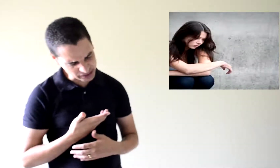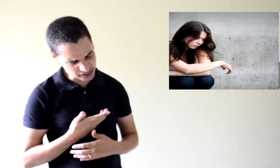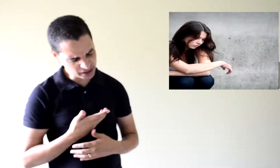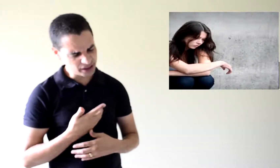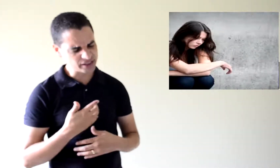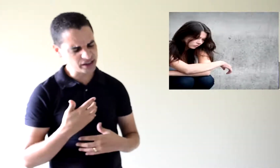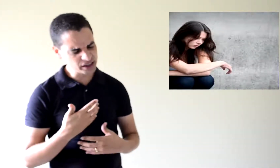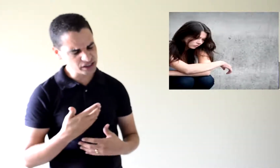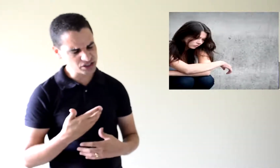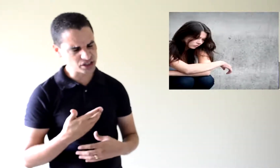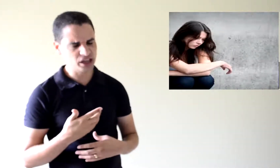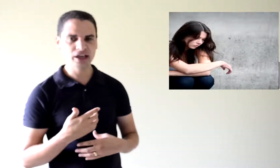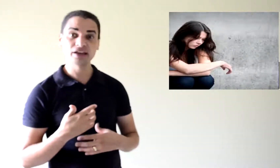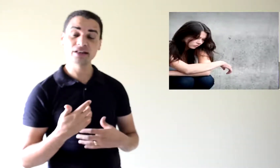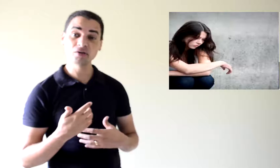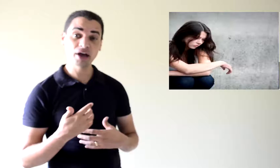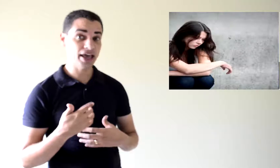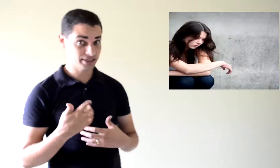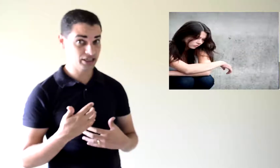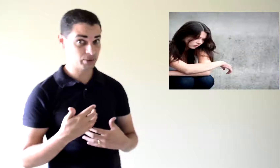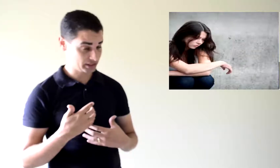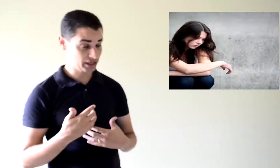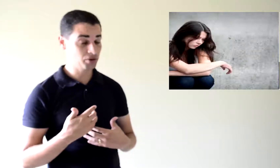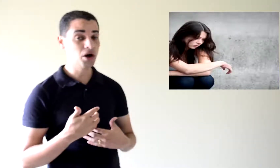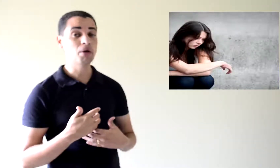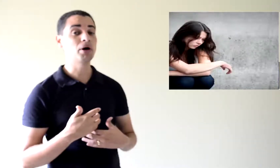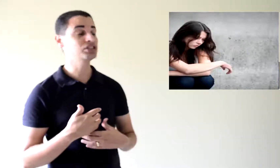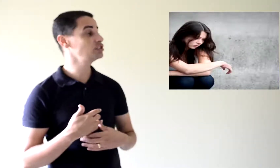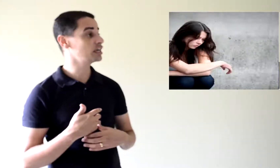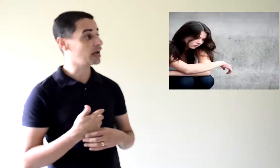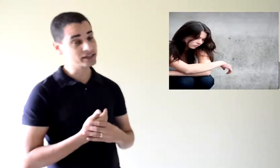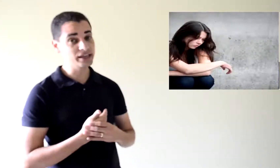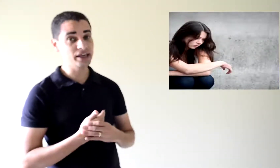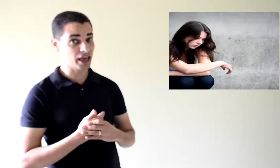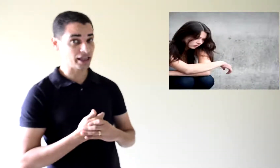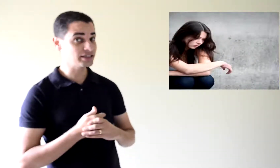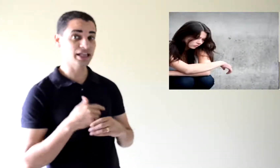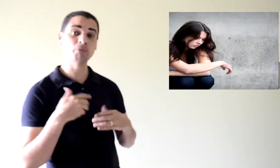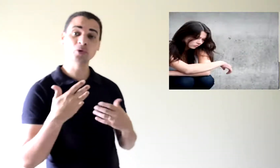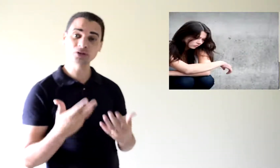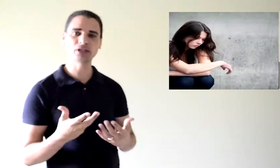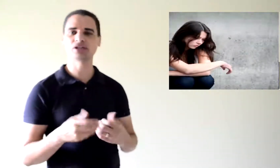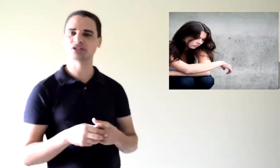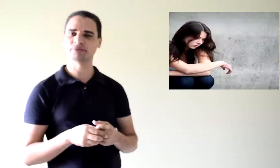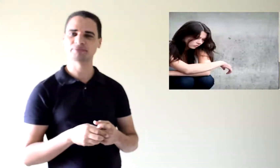né? Triste. Então, essa expressão pode indicar que ela está muito triste,